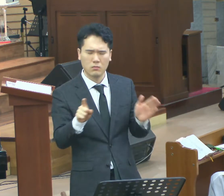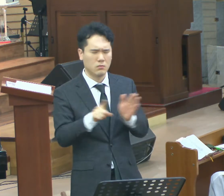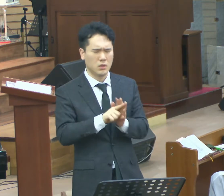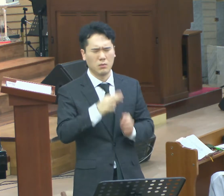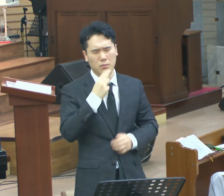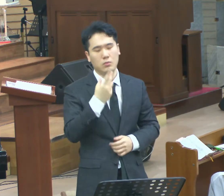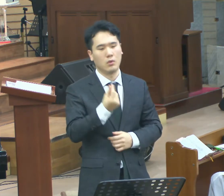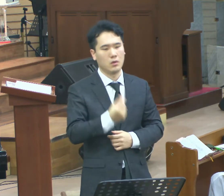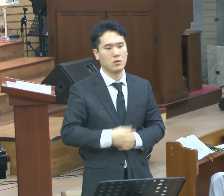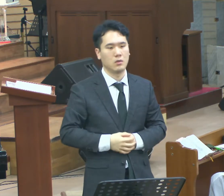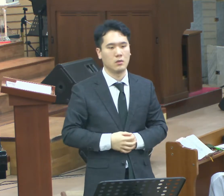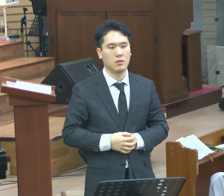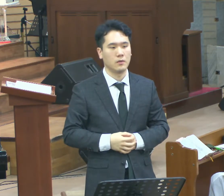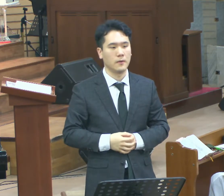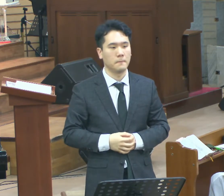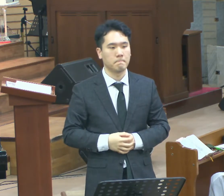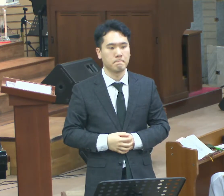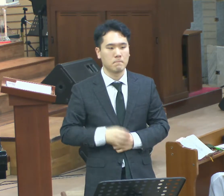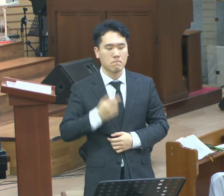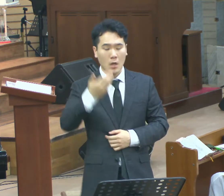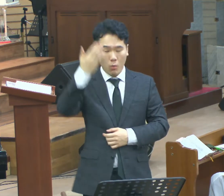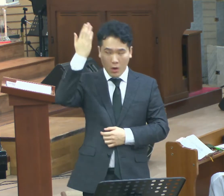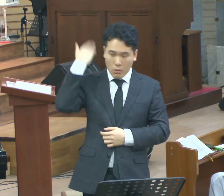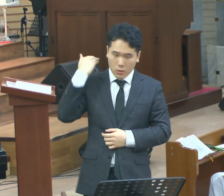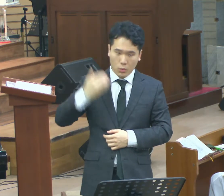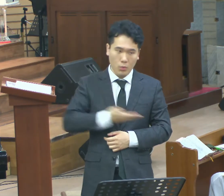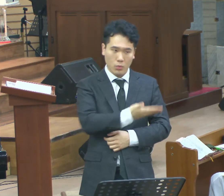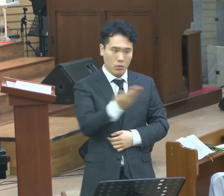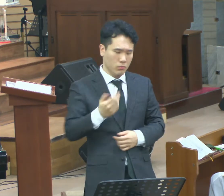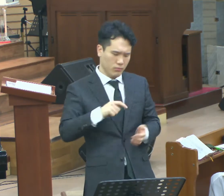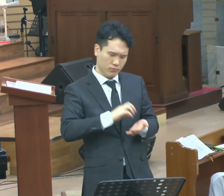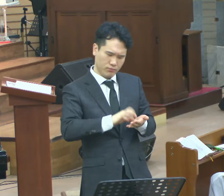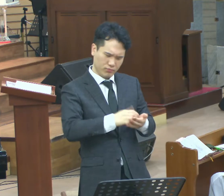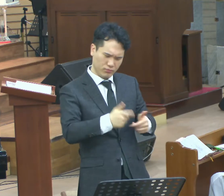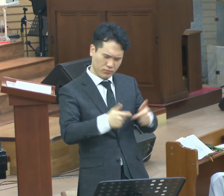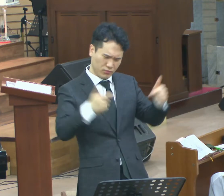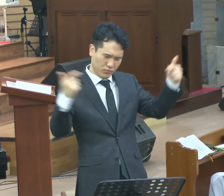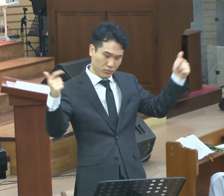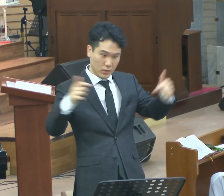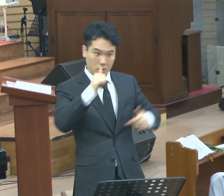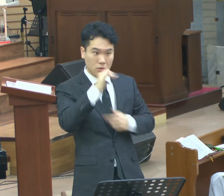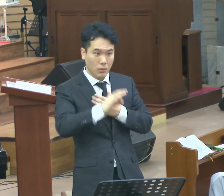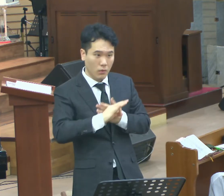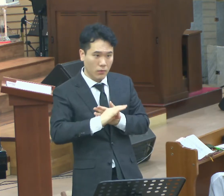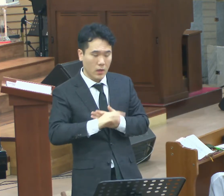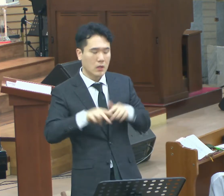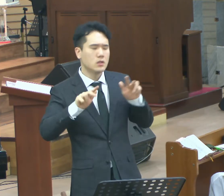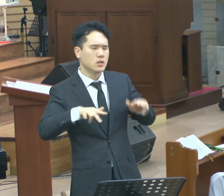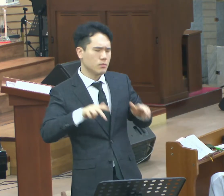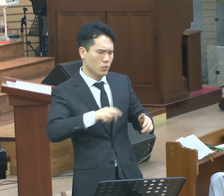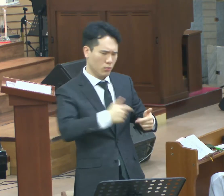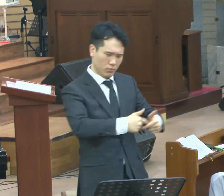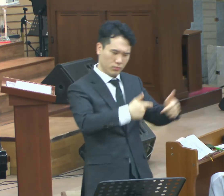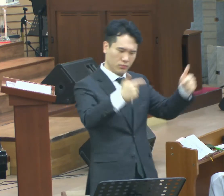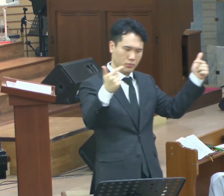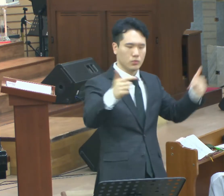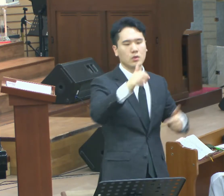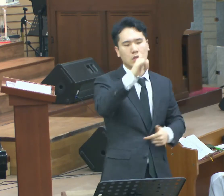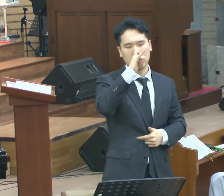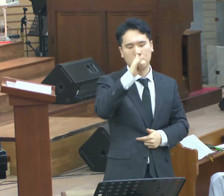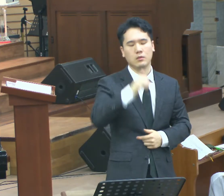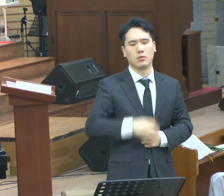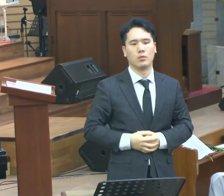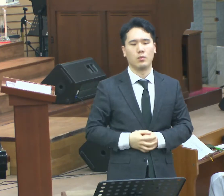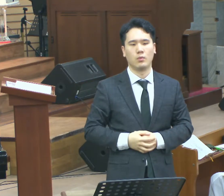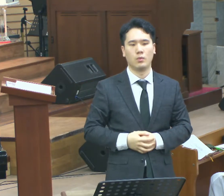과거에 교회에 부흥을 주셨다면 앞으로도 부흥을 주실 줄 믿습니다. 그건 믿어야 돼요. 미국이나 영국 같은